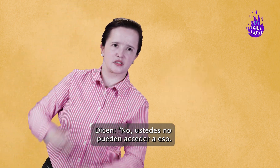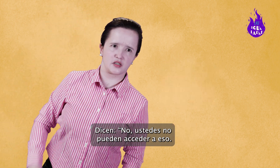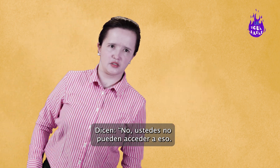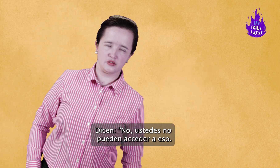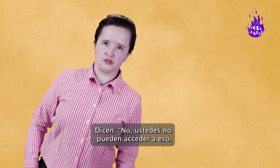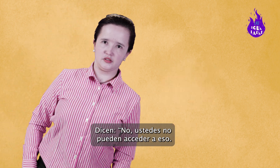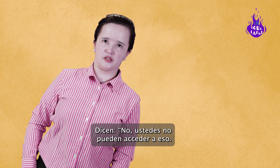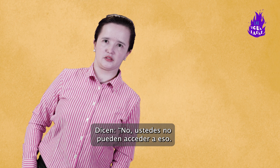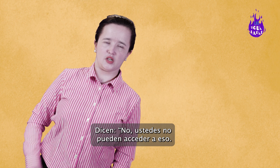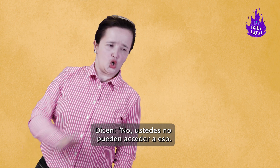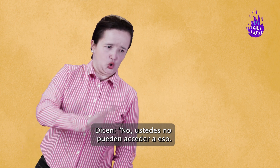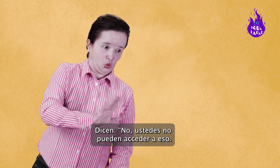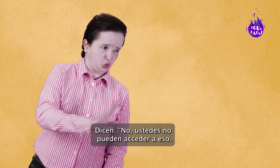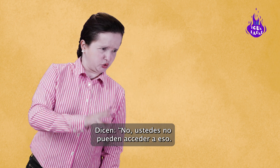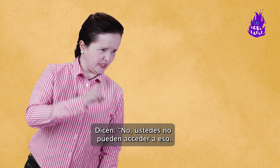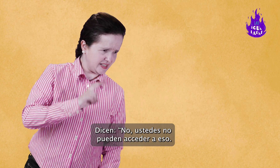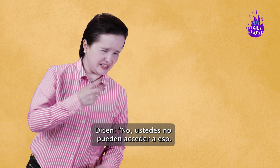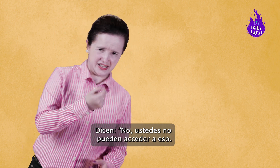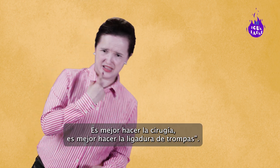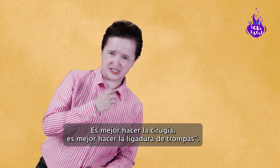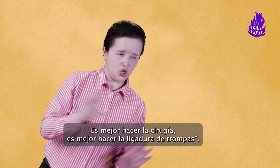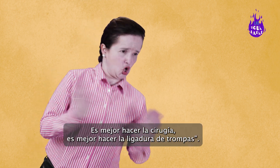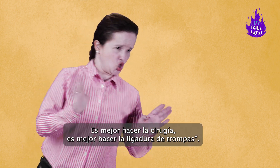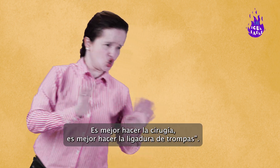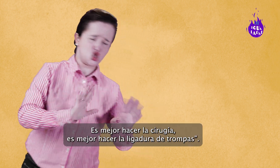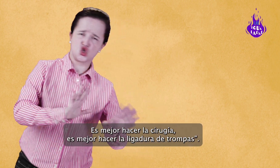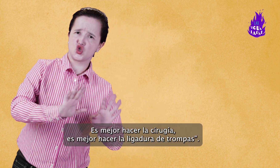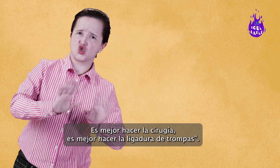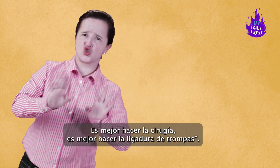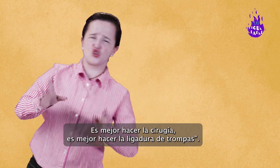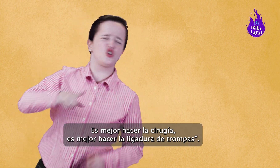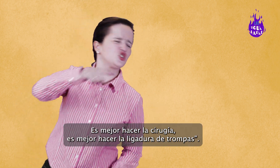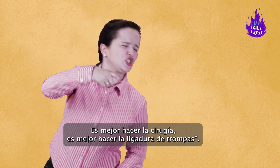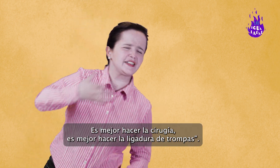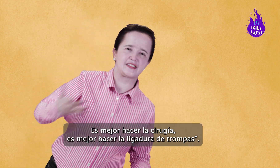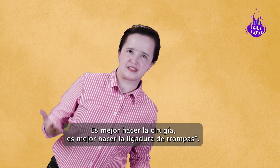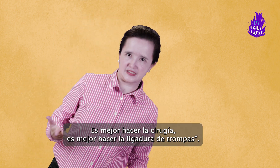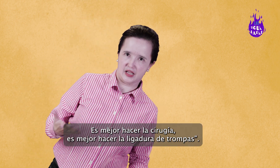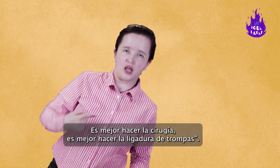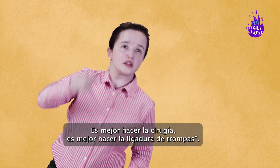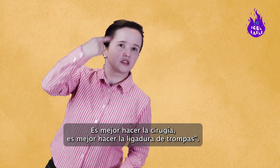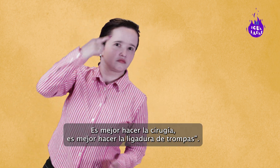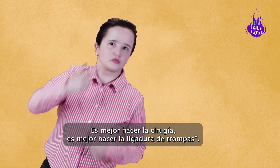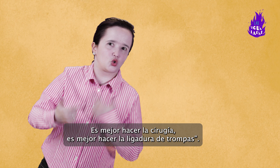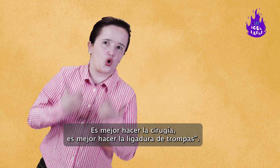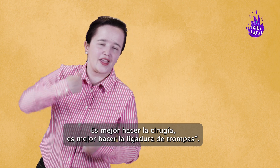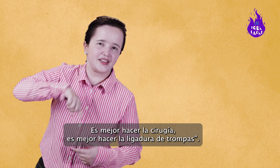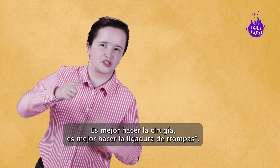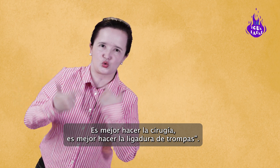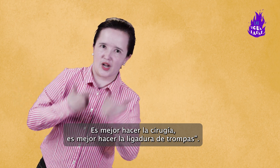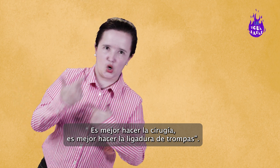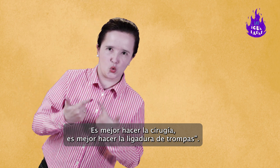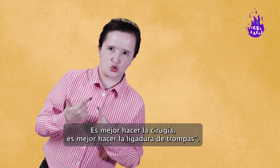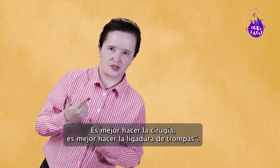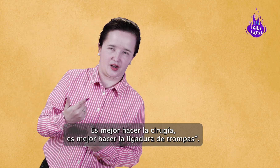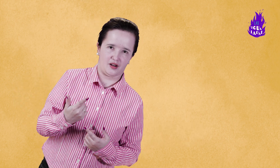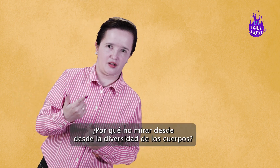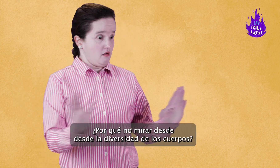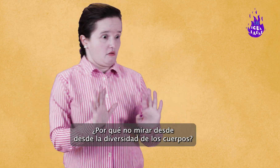ustedes no tienen, ustedes no pueden acceder a eso, es mejor hacer la cirugía, es mejor hacer la ligadura de trompas. ¿Por qué